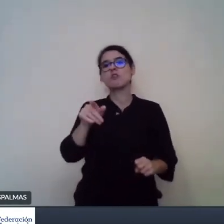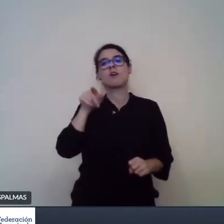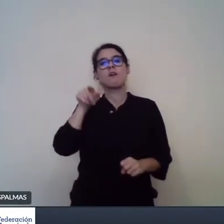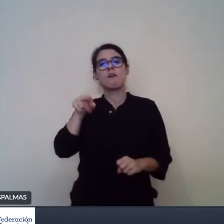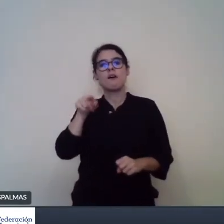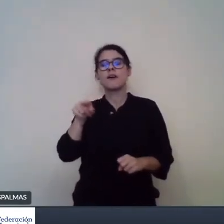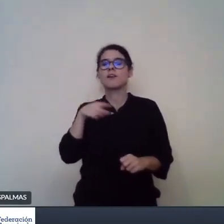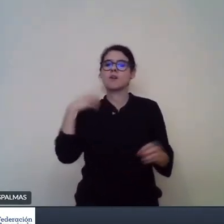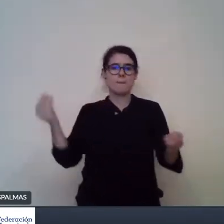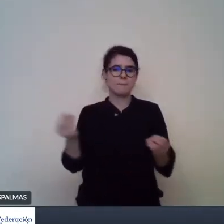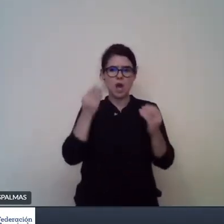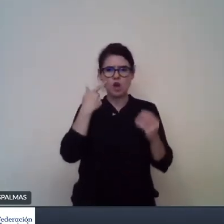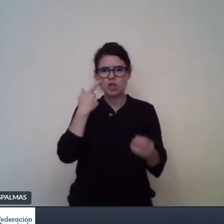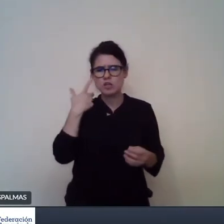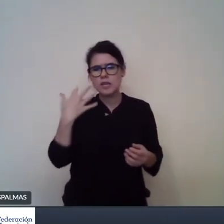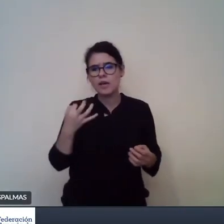creo.